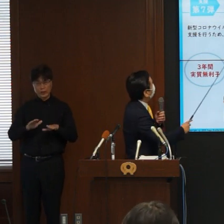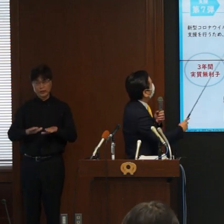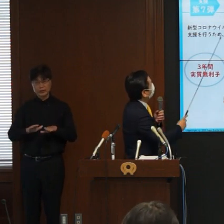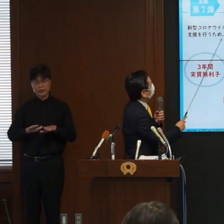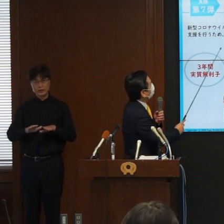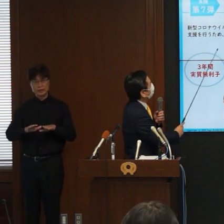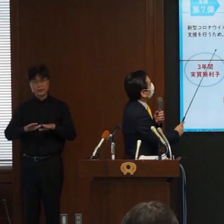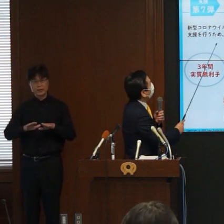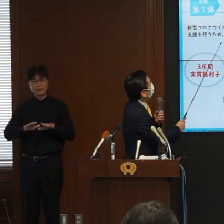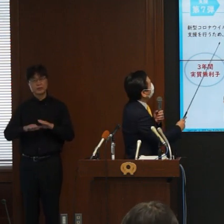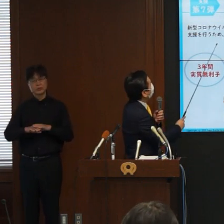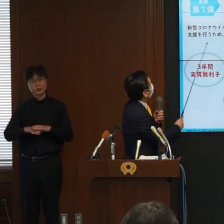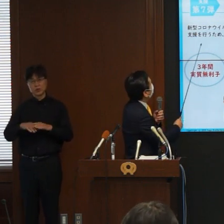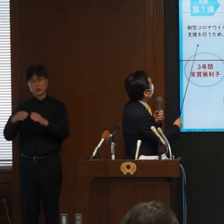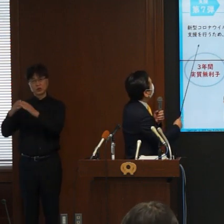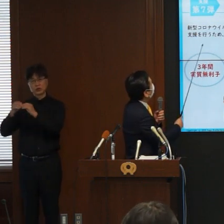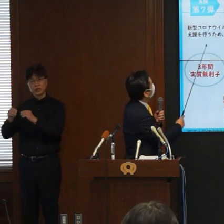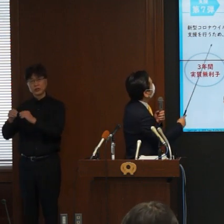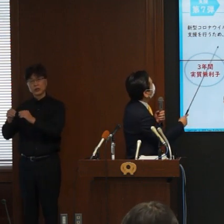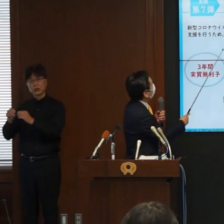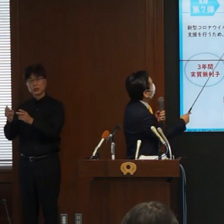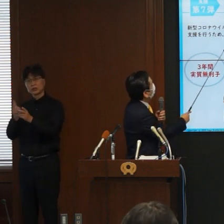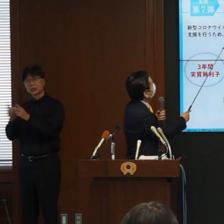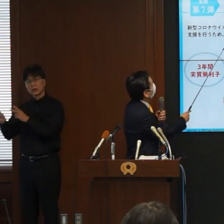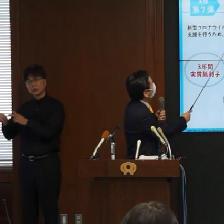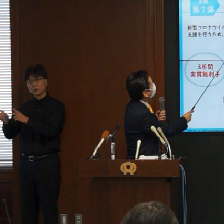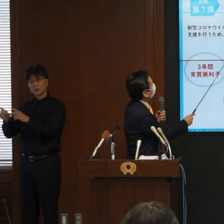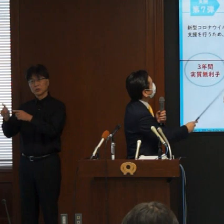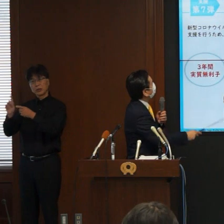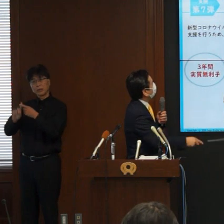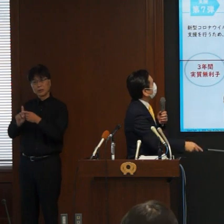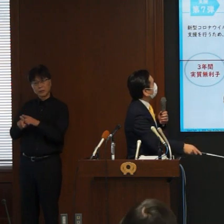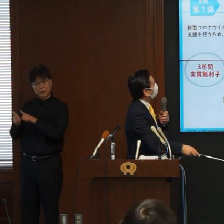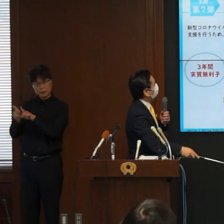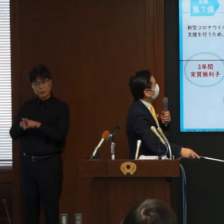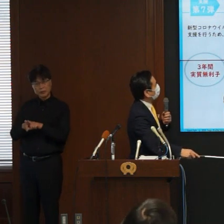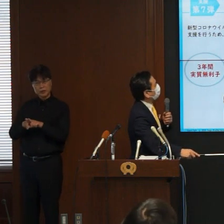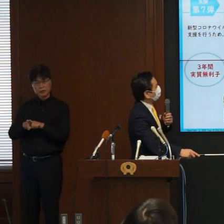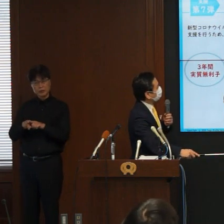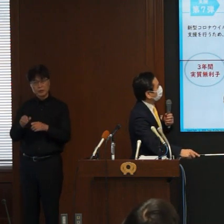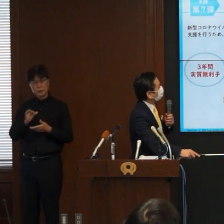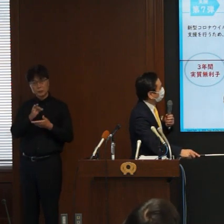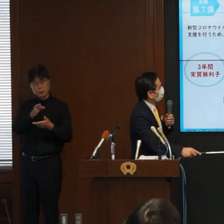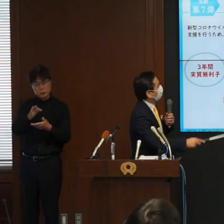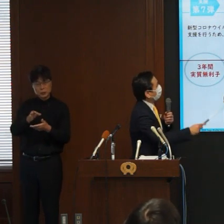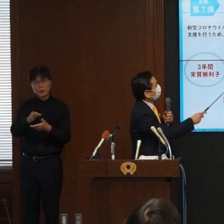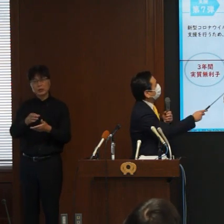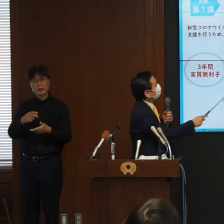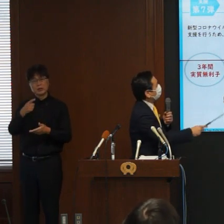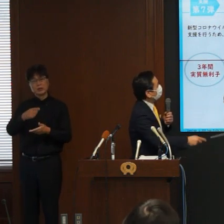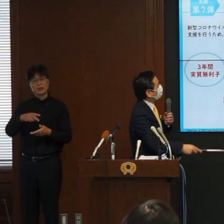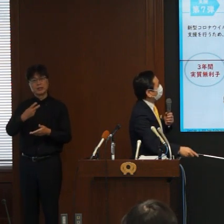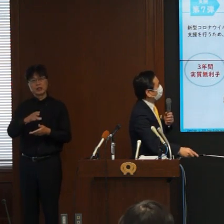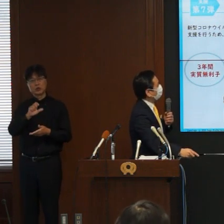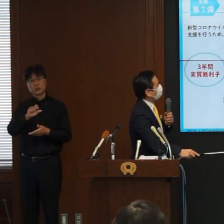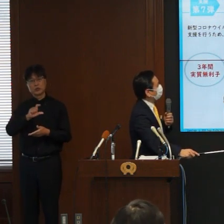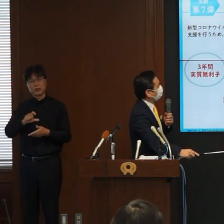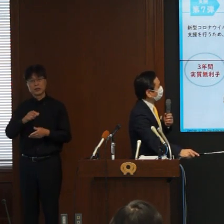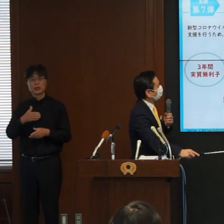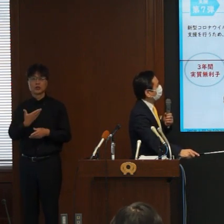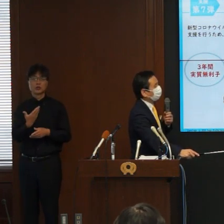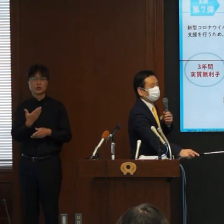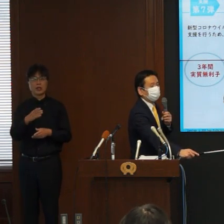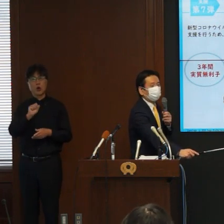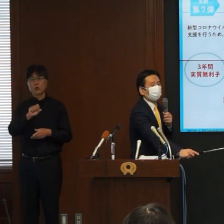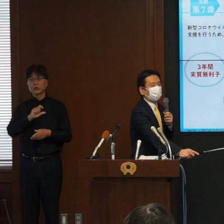は国の制度ともタイアップして融資枠を1200億に拡大するということで、900億円の増を